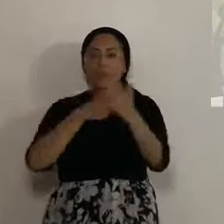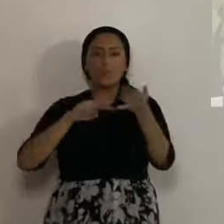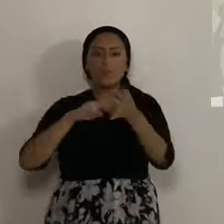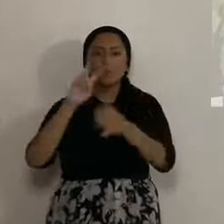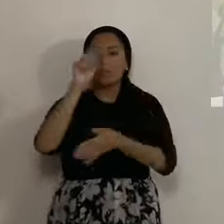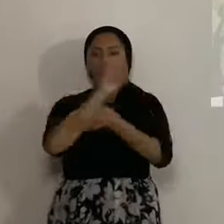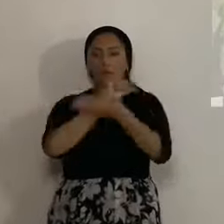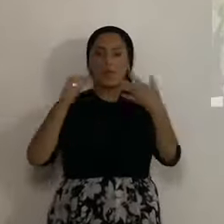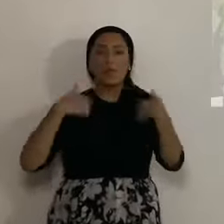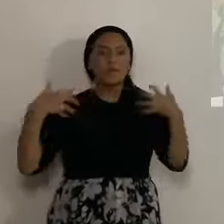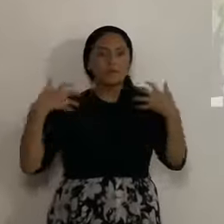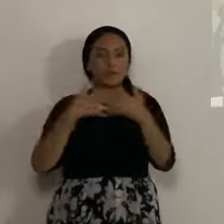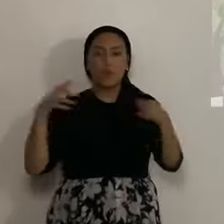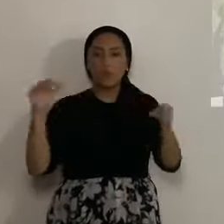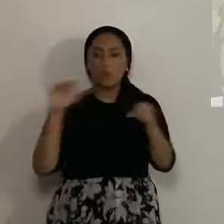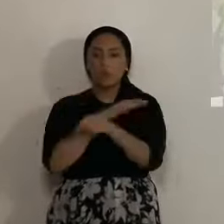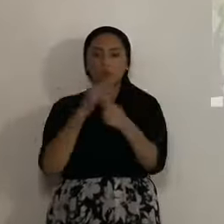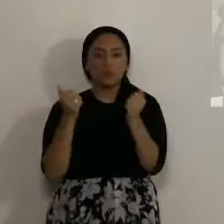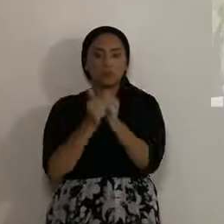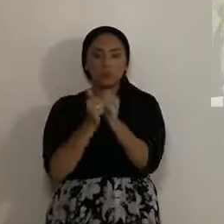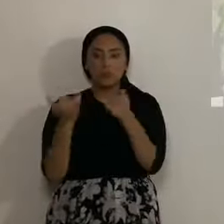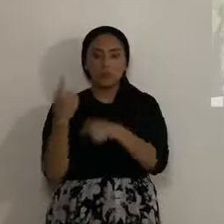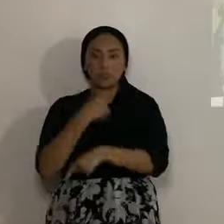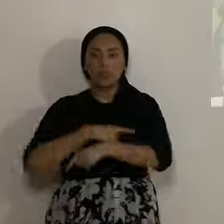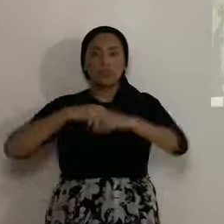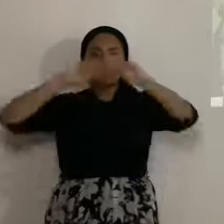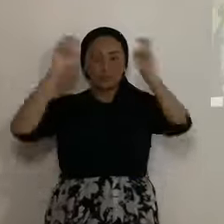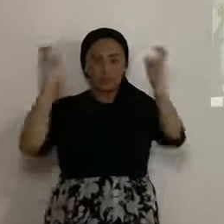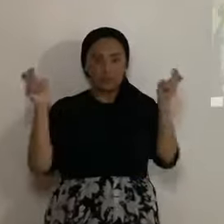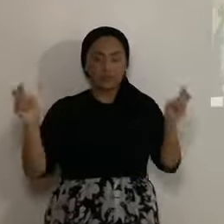versos porque tienen que ver totalmente con el tema mensajeros de muerte.